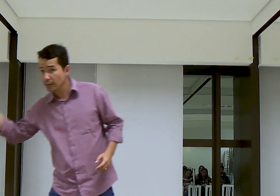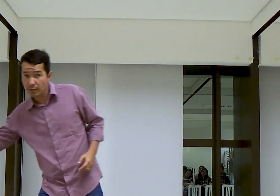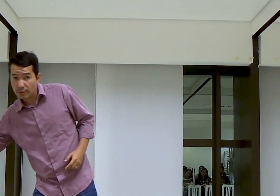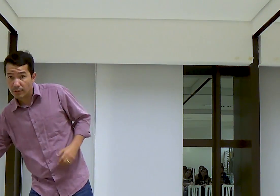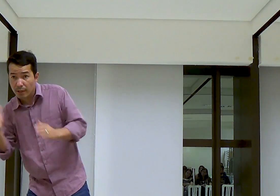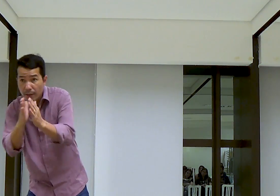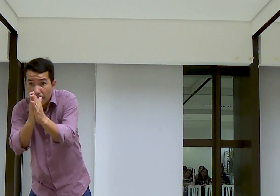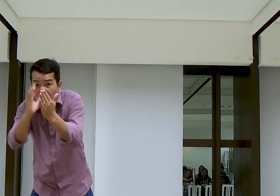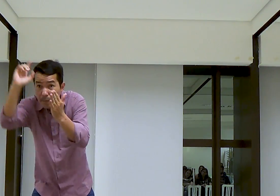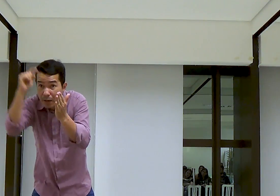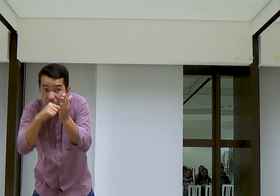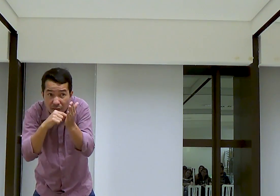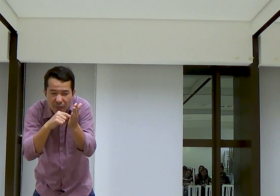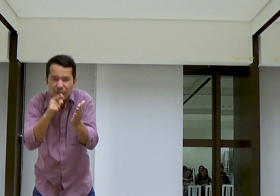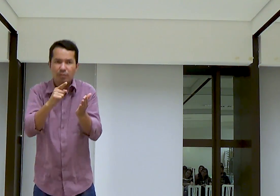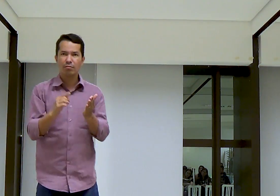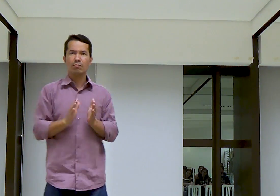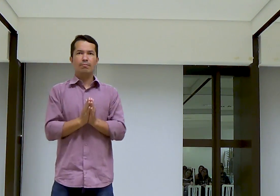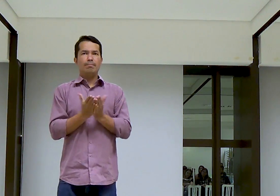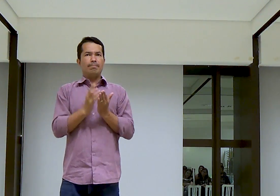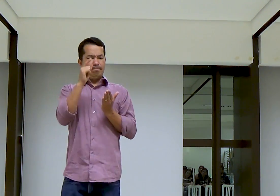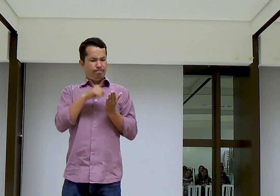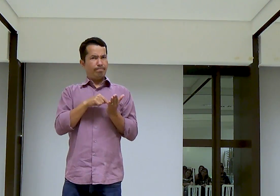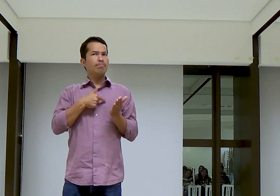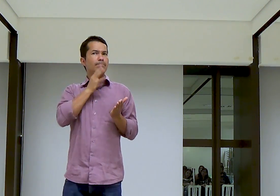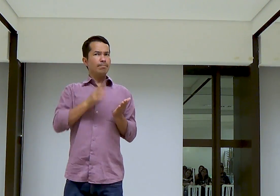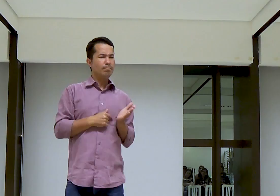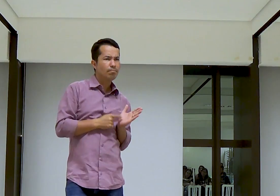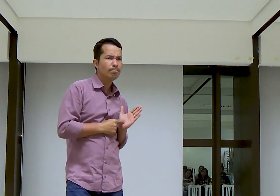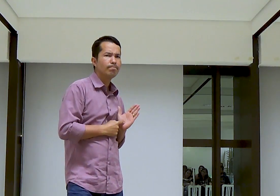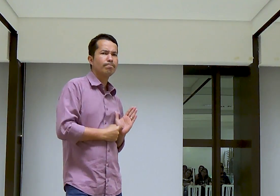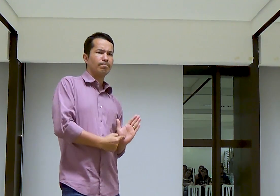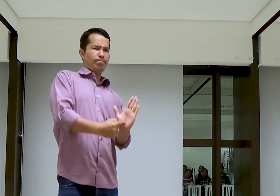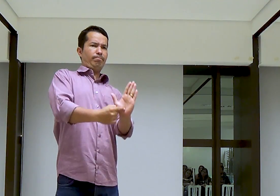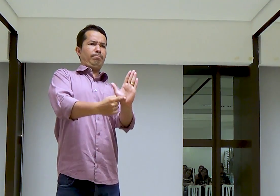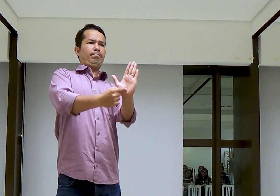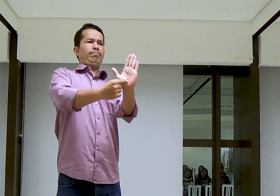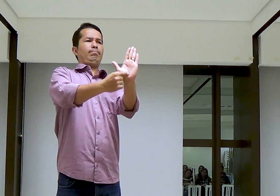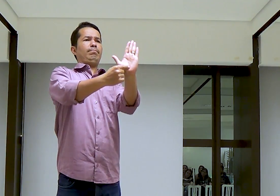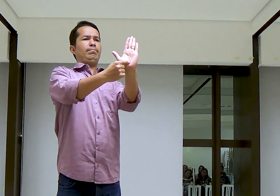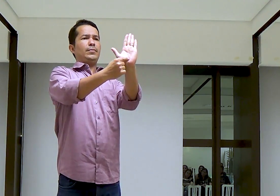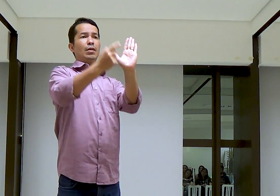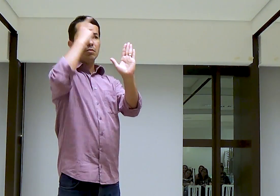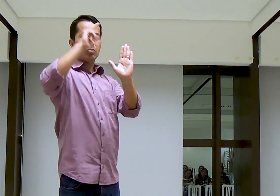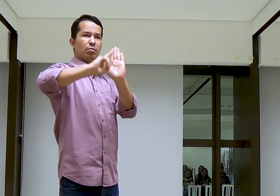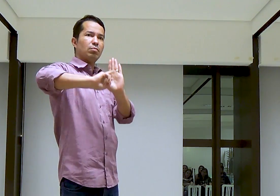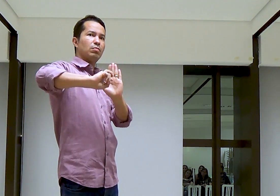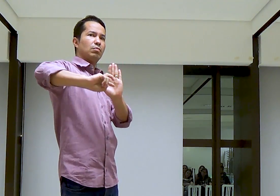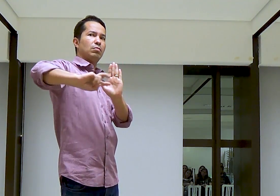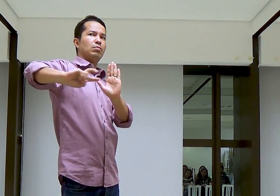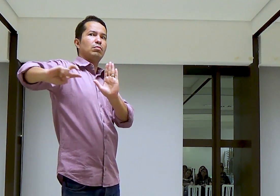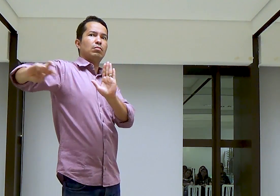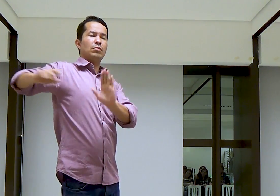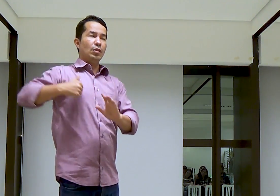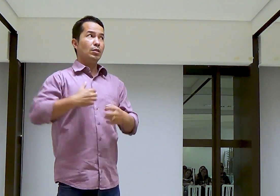suas ideias. Você vai anunciar a palavra de Deus. O que a palavra de Deus diz é o que você pode anunciar.